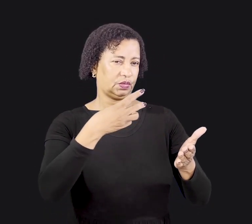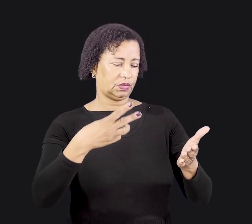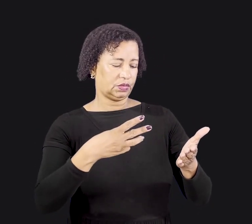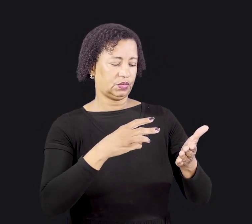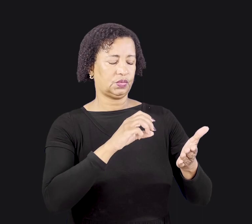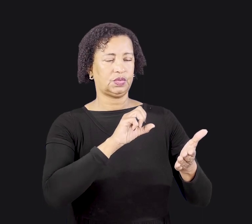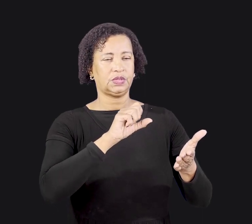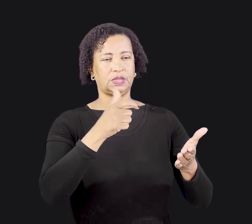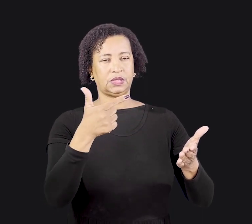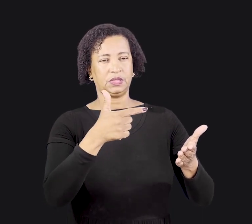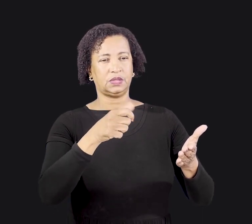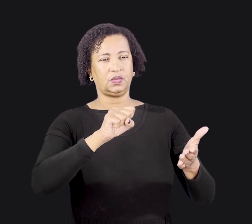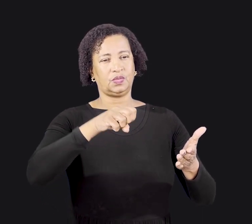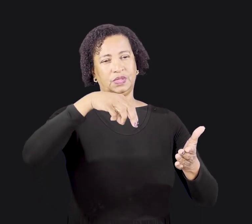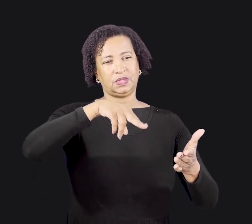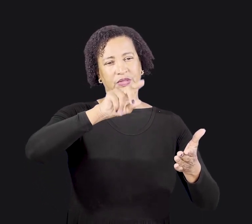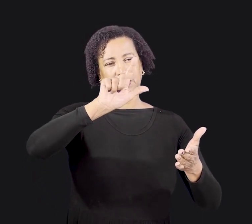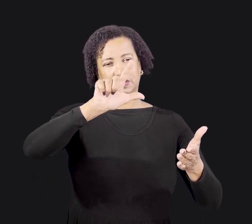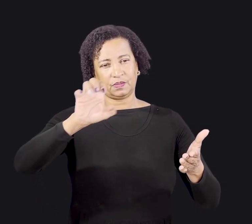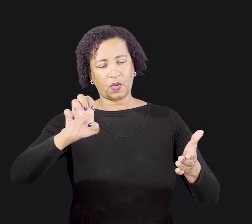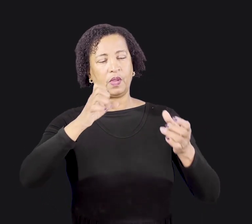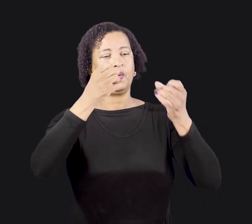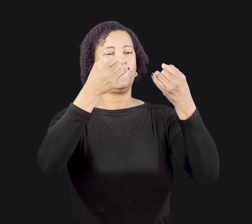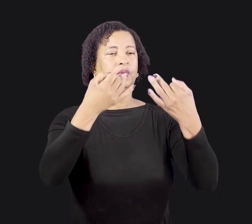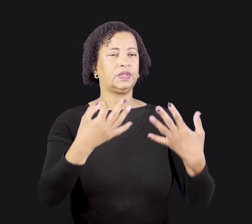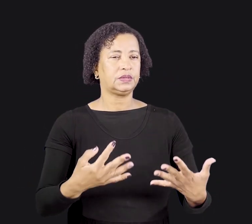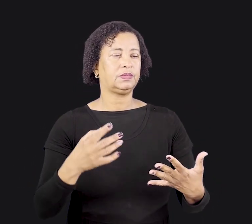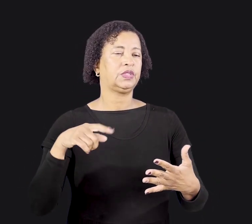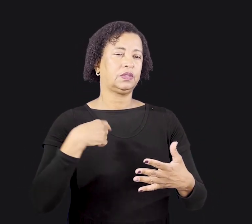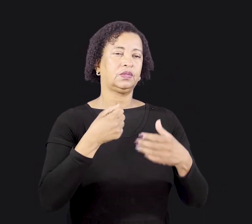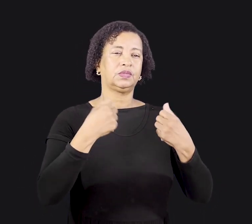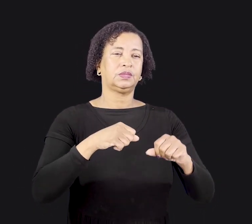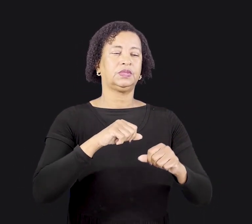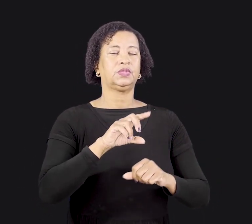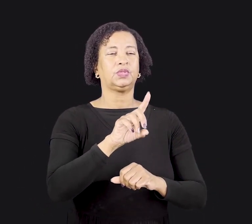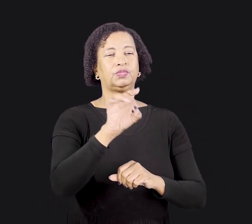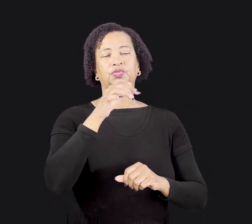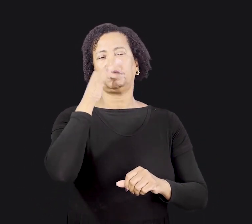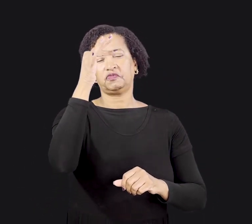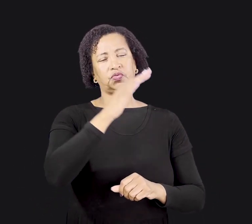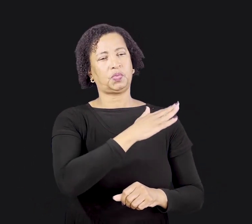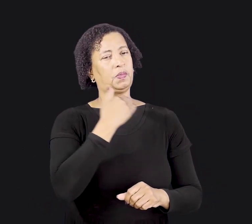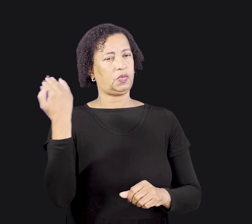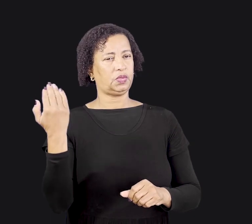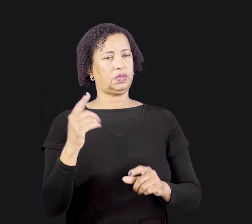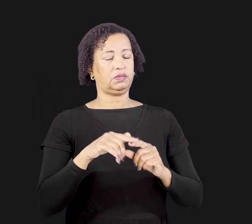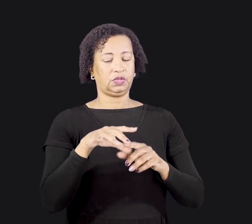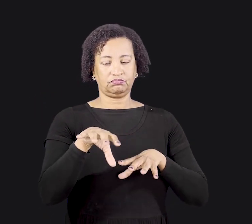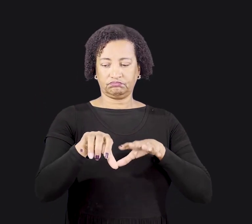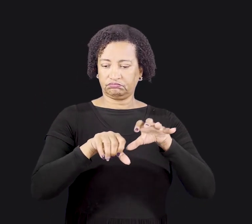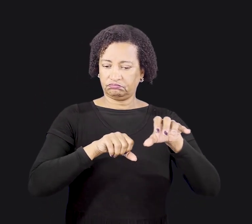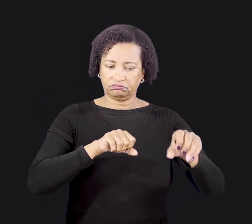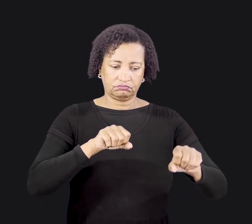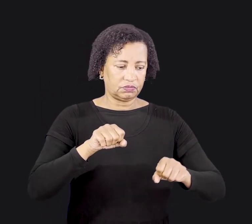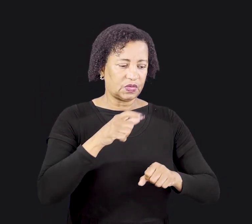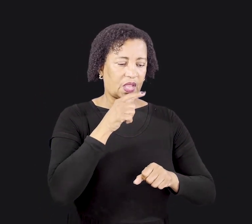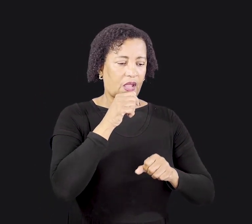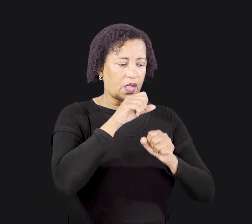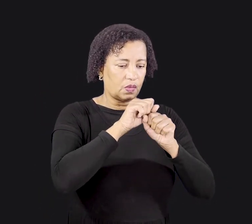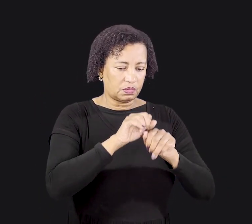que teremos que morrer um dia. É tão certo como não se pode recolher a água que se espalhou pela terra. Lamento